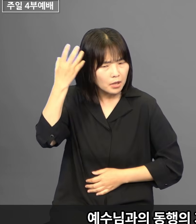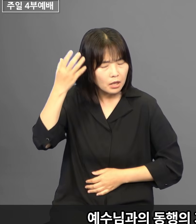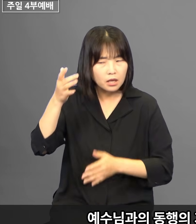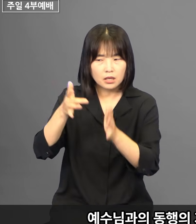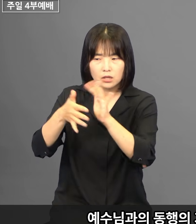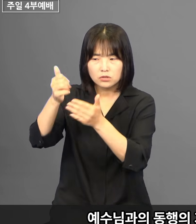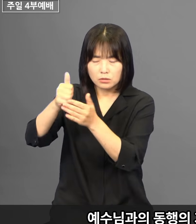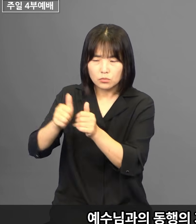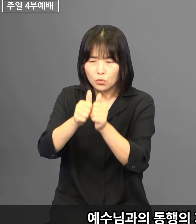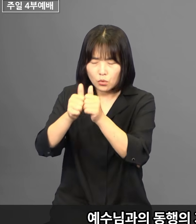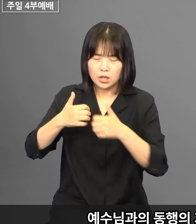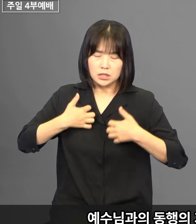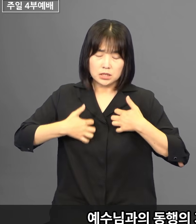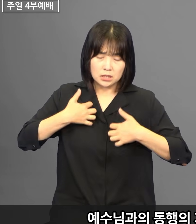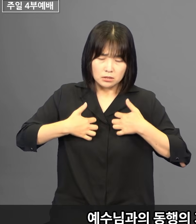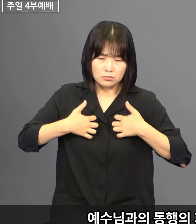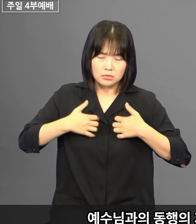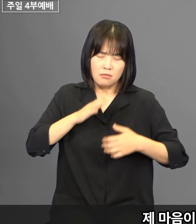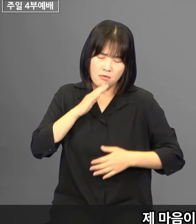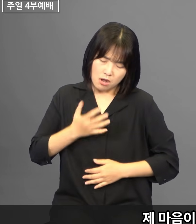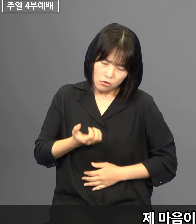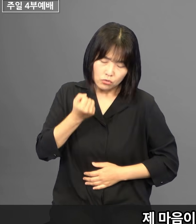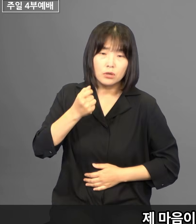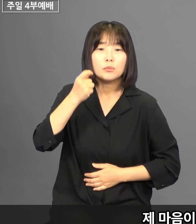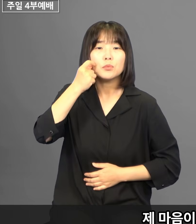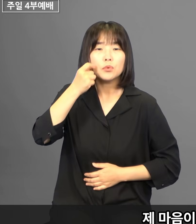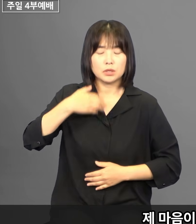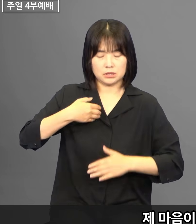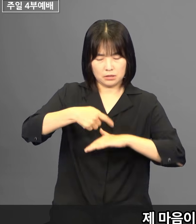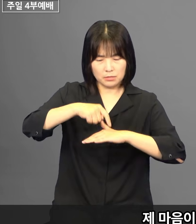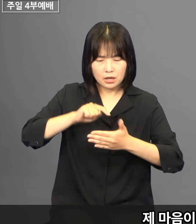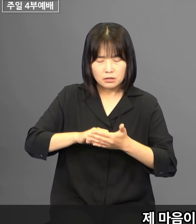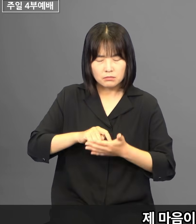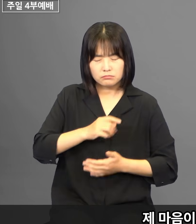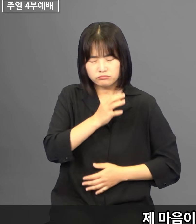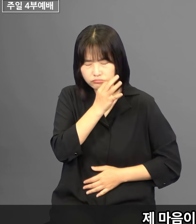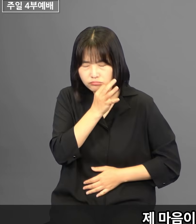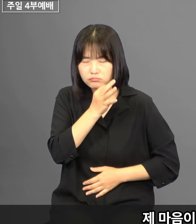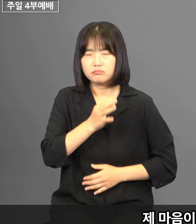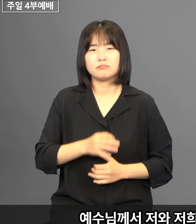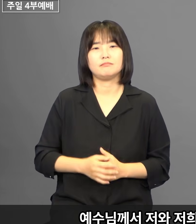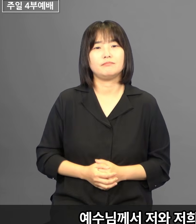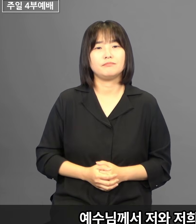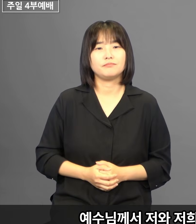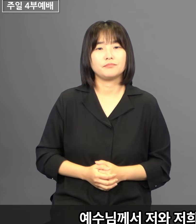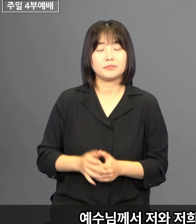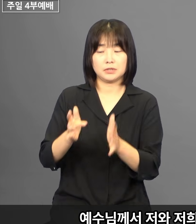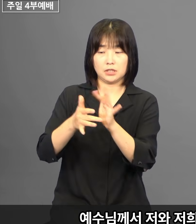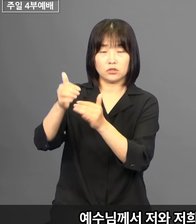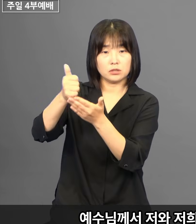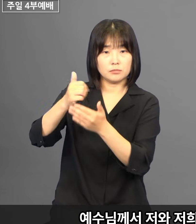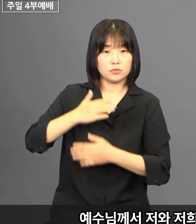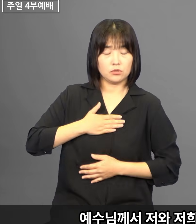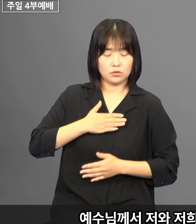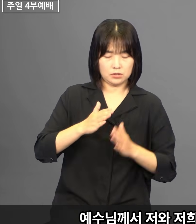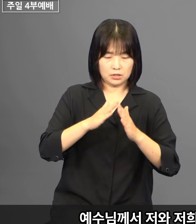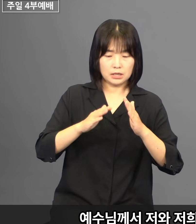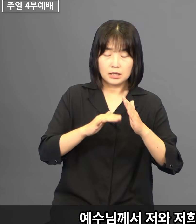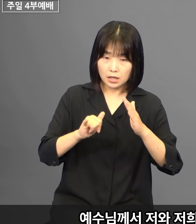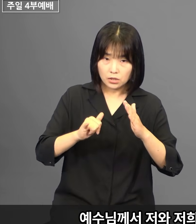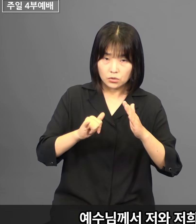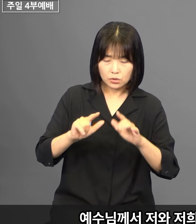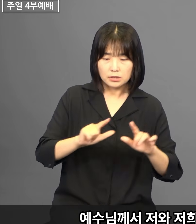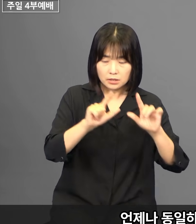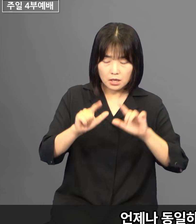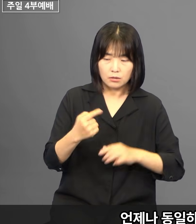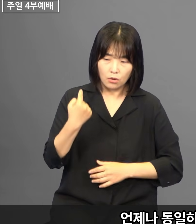예수님과의 동행의 기쁨을 진심으로 누리지 못한 제 마음이 부끄러워졌습니다. 예수님께서 저와 저희 가족의 삶에